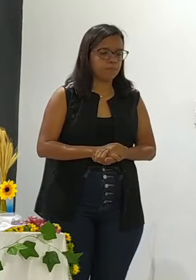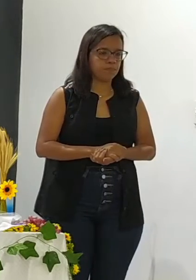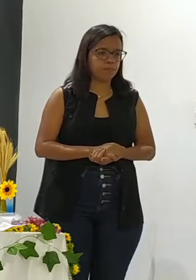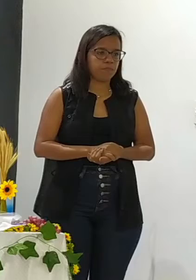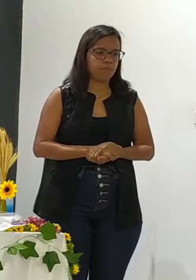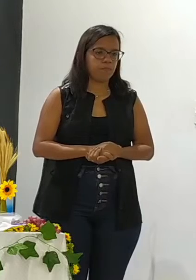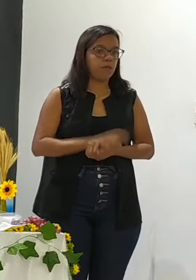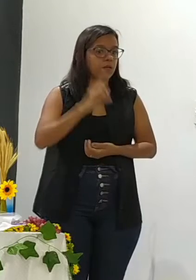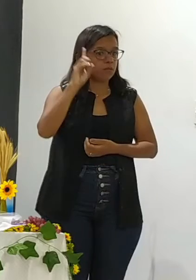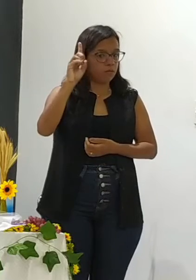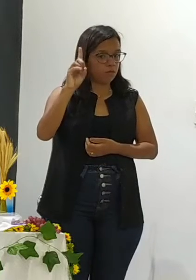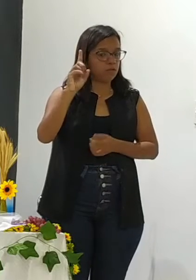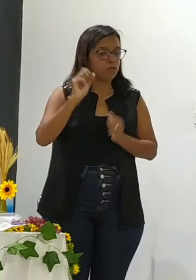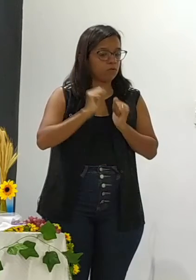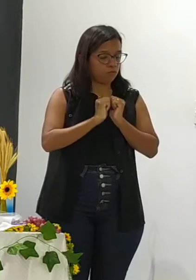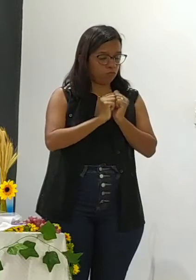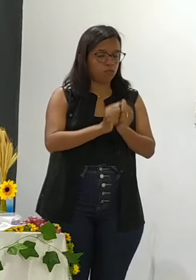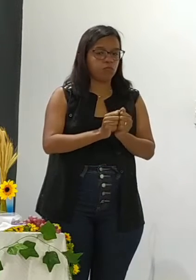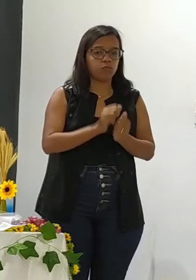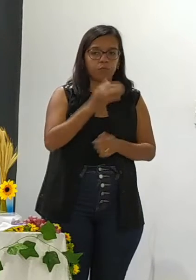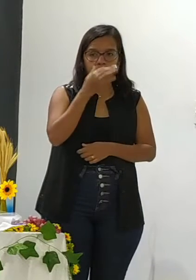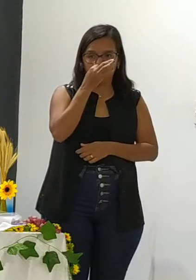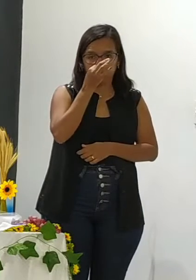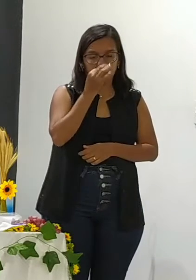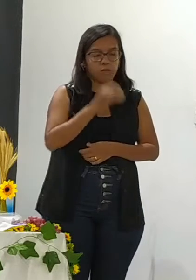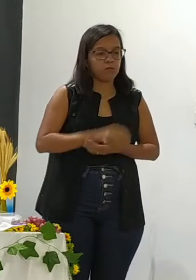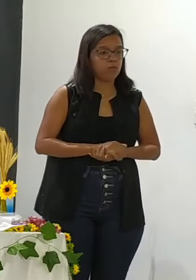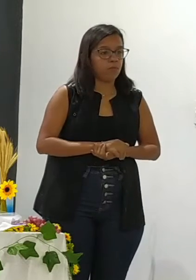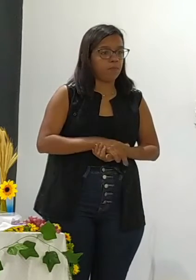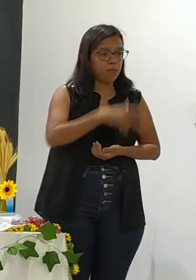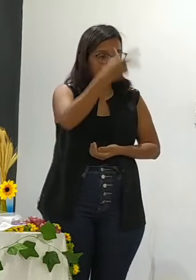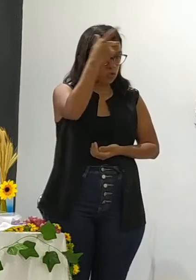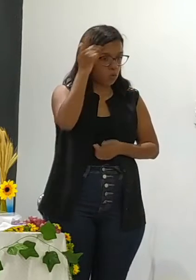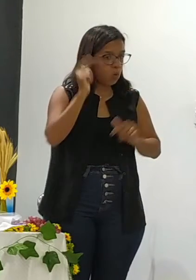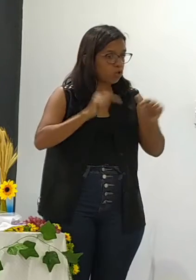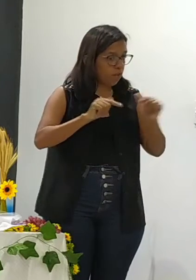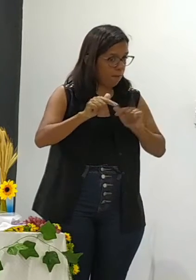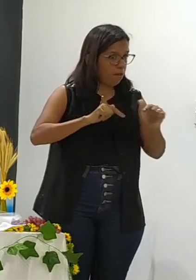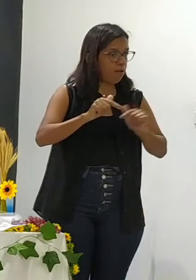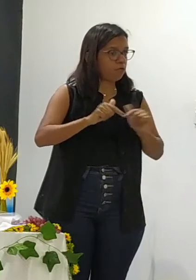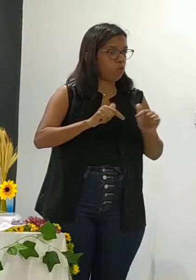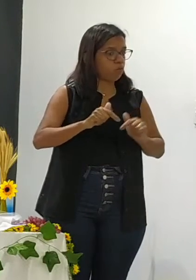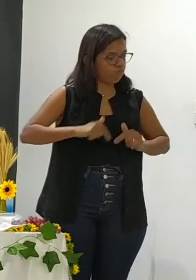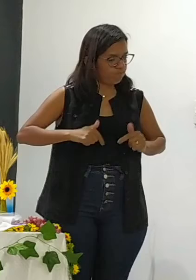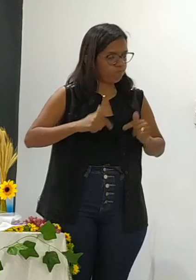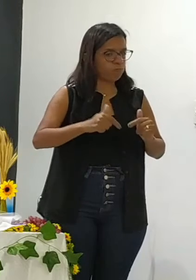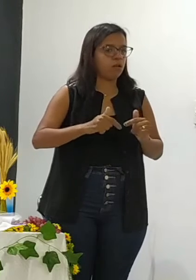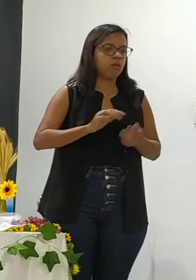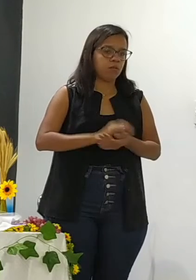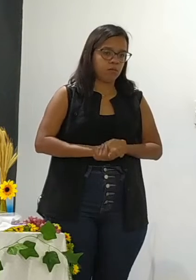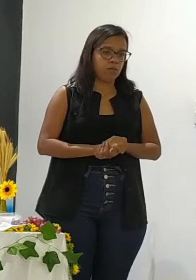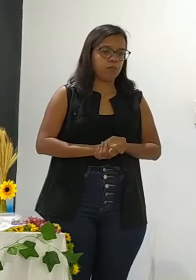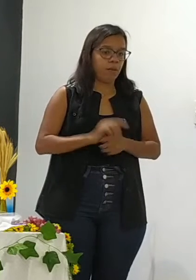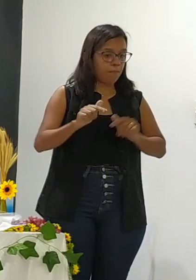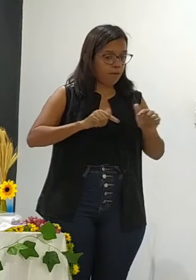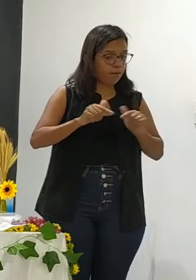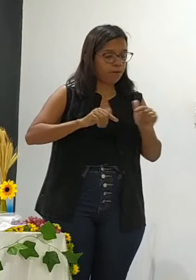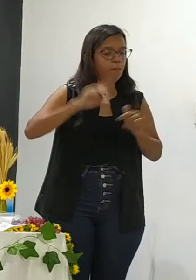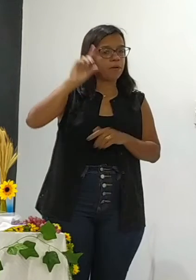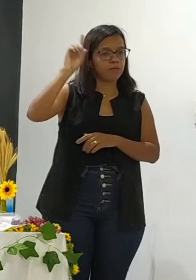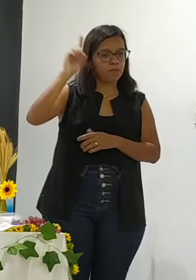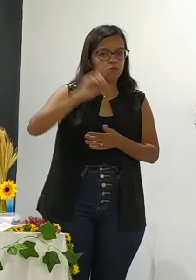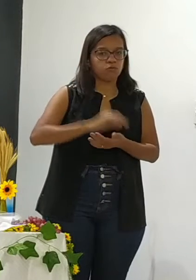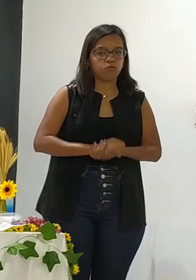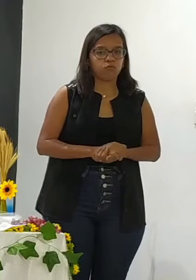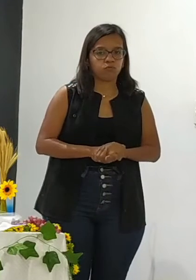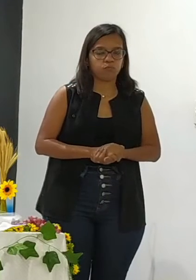Deus está à procura de homens trabalhadores, de mulheres que trabalham na obra de Deus. Aí quando